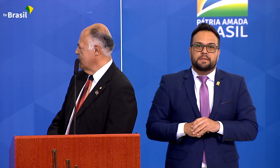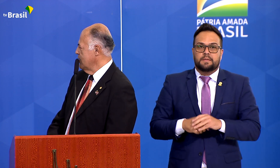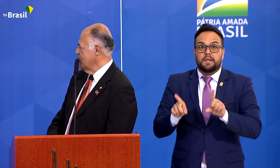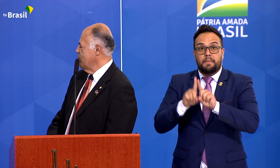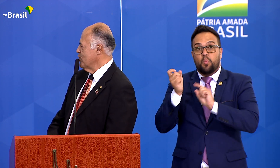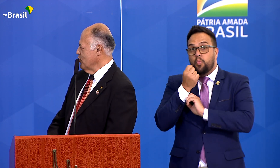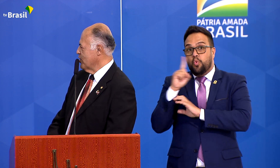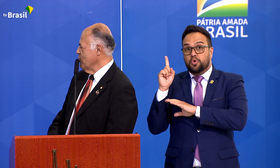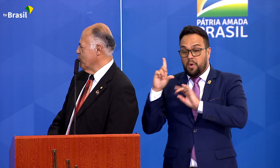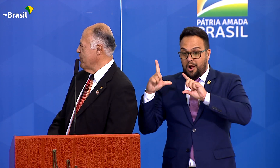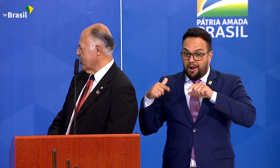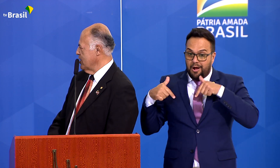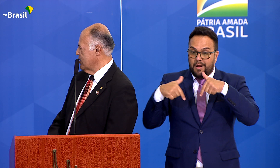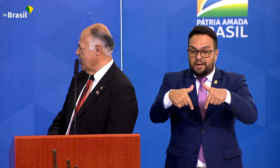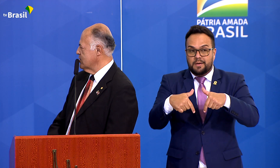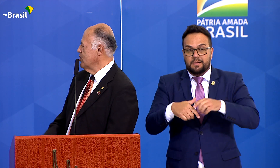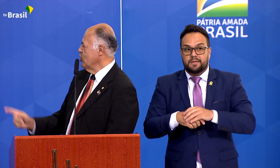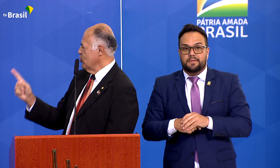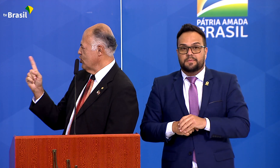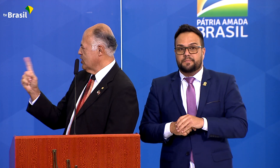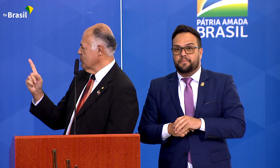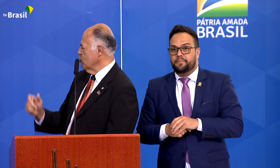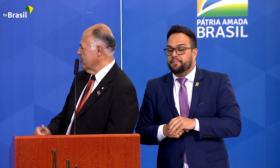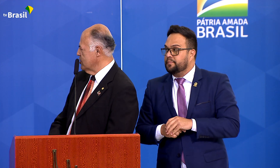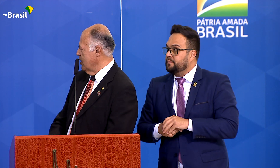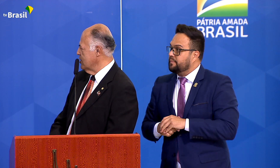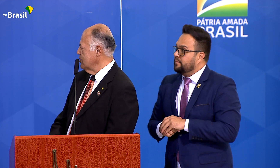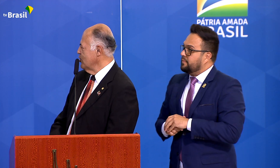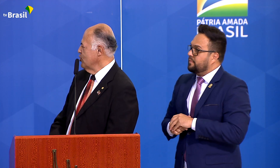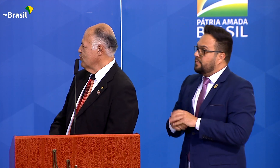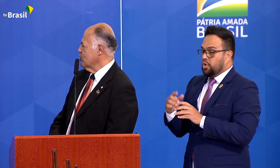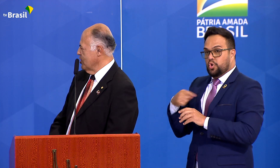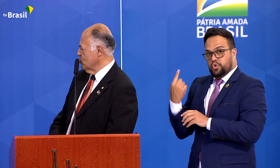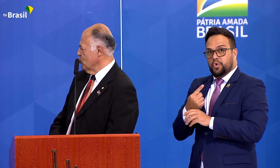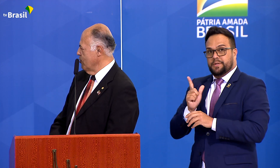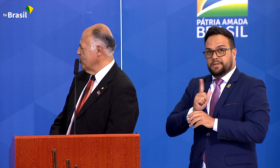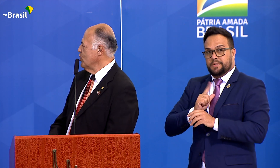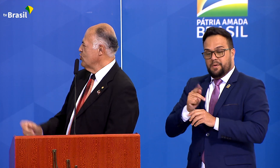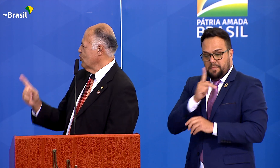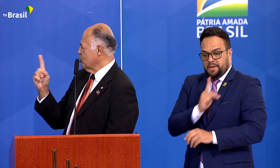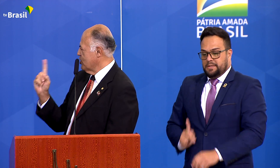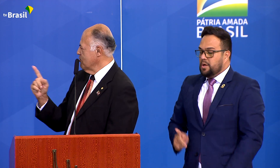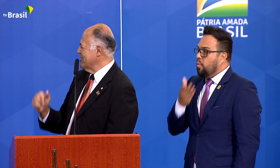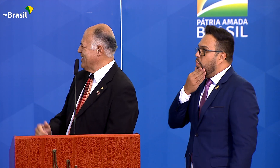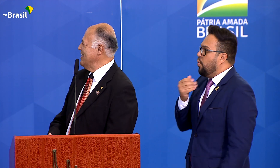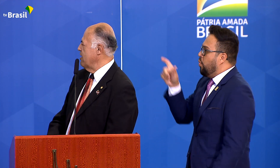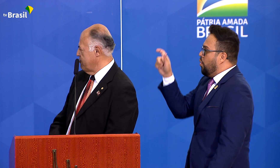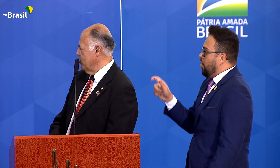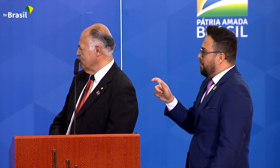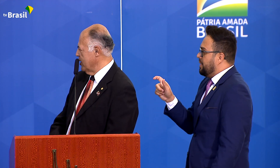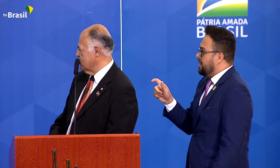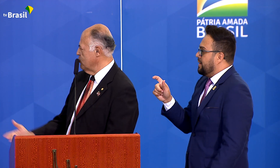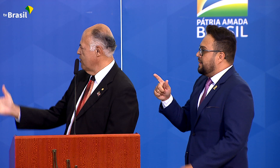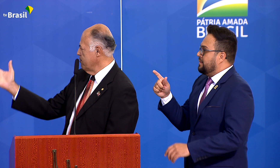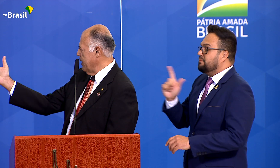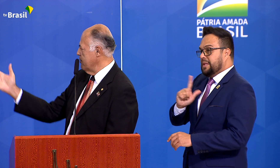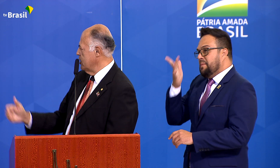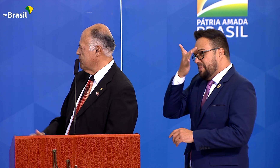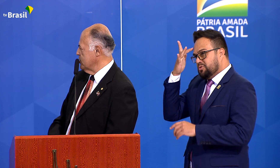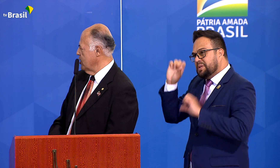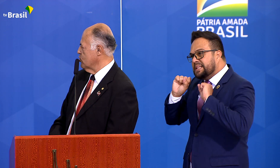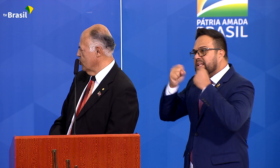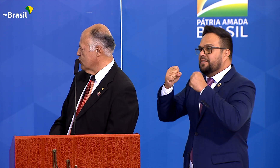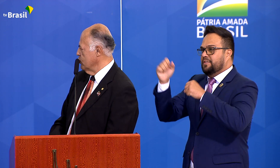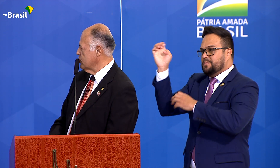senhor fez com que o povo acreditasse nós temos um presidente nós temos um Homem nós temos quem defende o Brasil